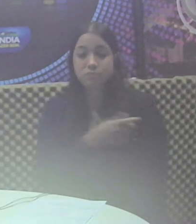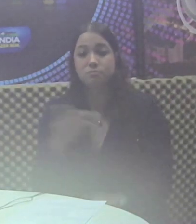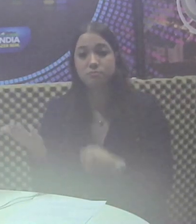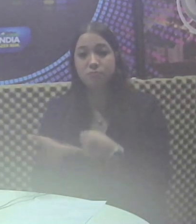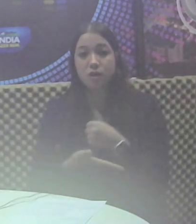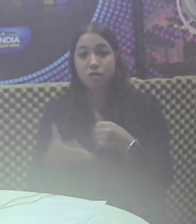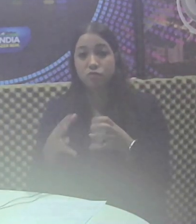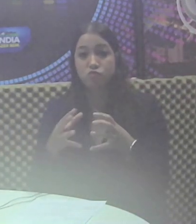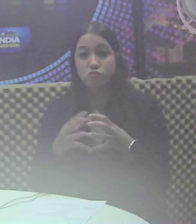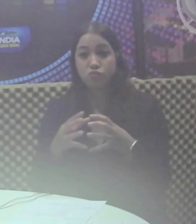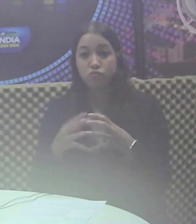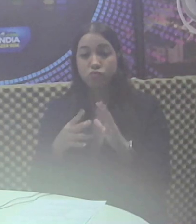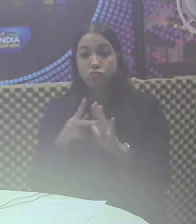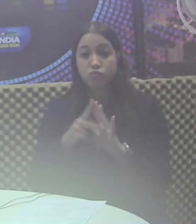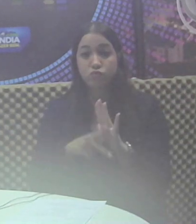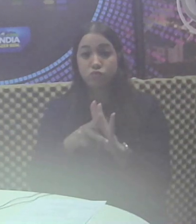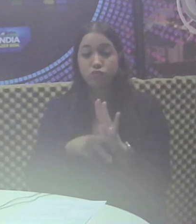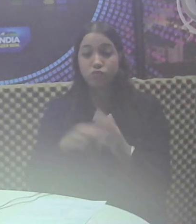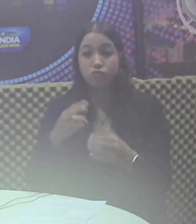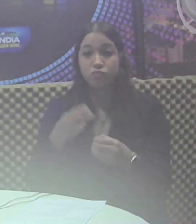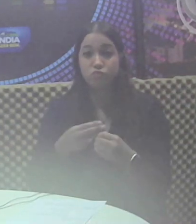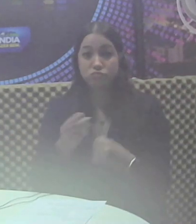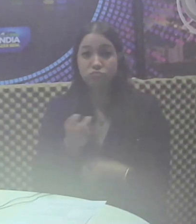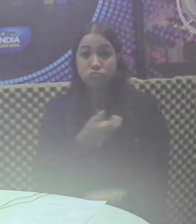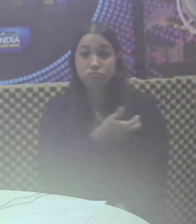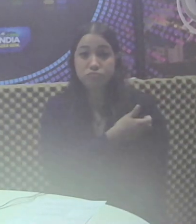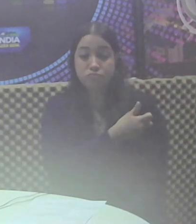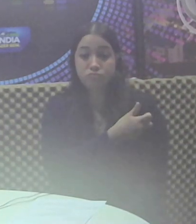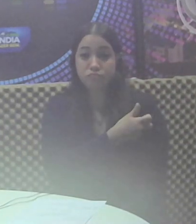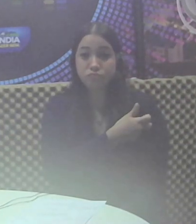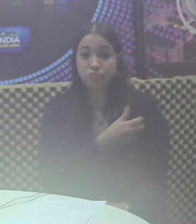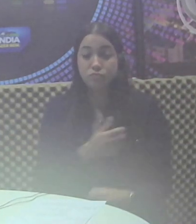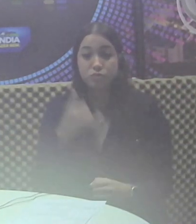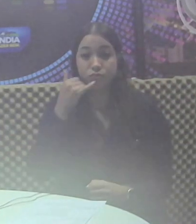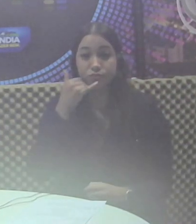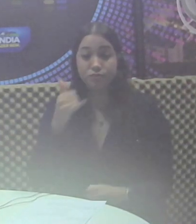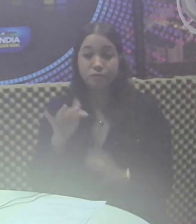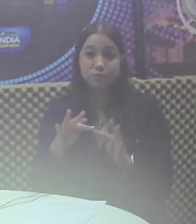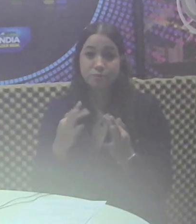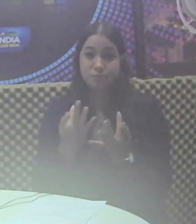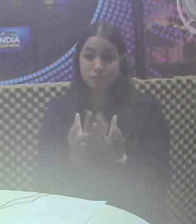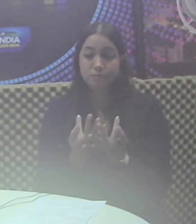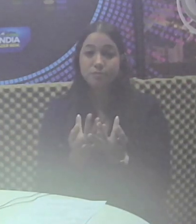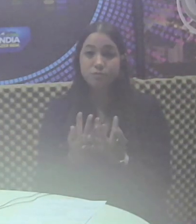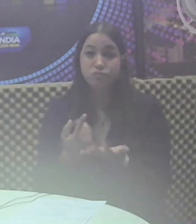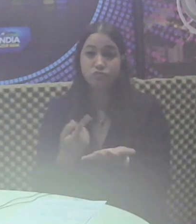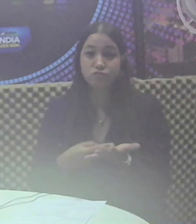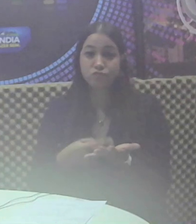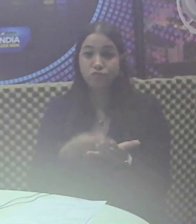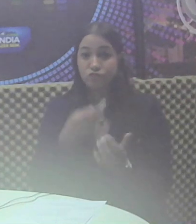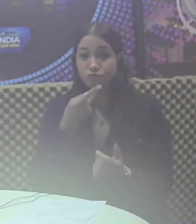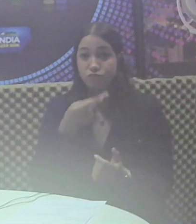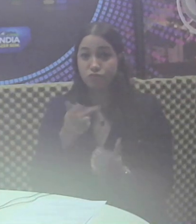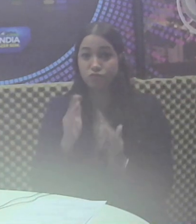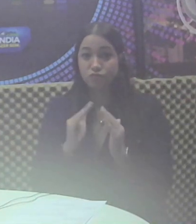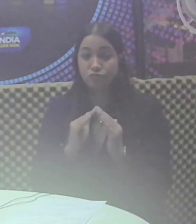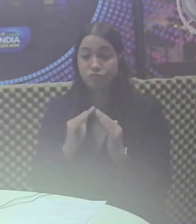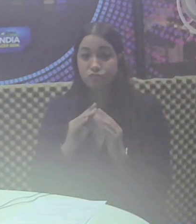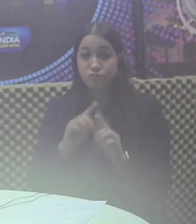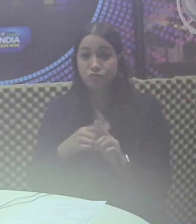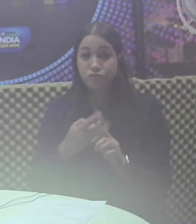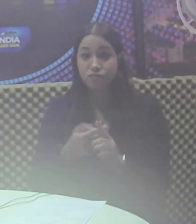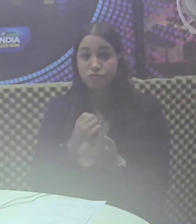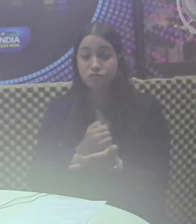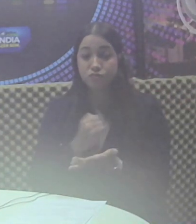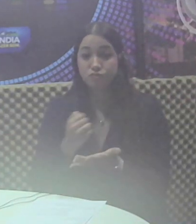que as equipes do Programa Municipal de Imunização contatem os responsáveis para agendar a visita domiciliar e